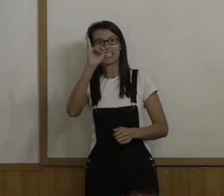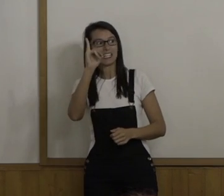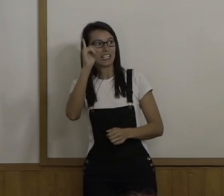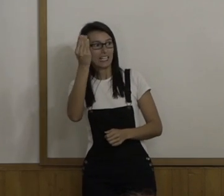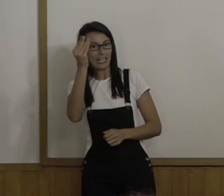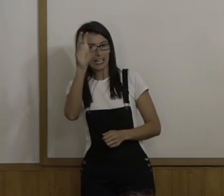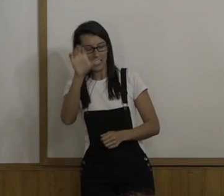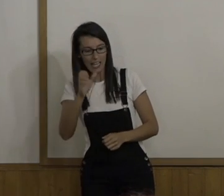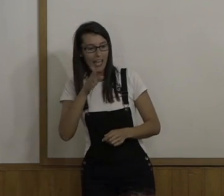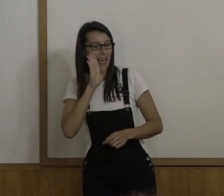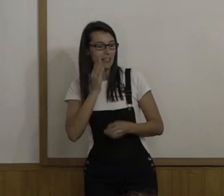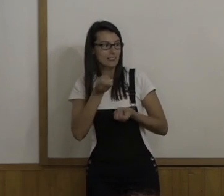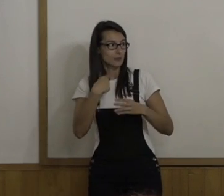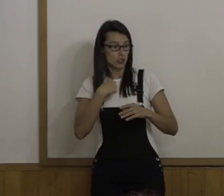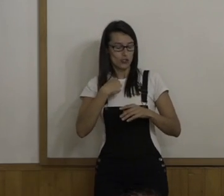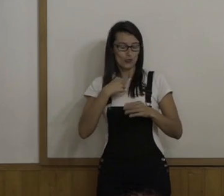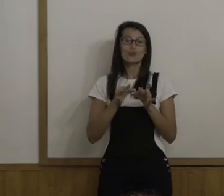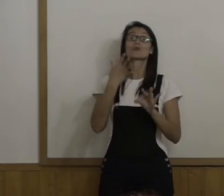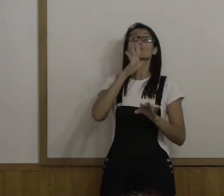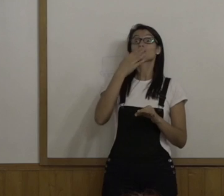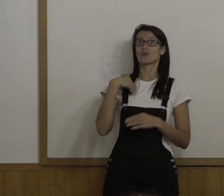porque aunque soy bastante joven,